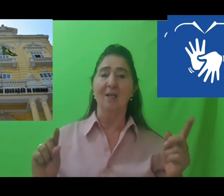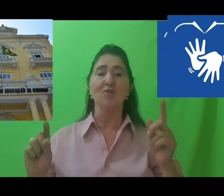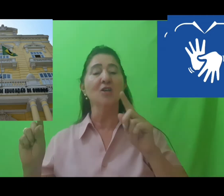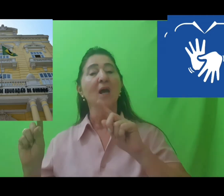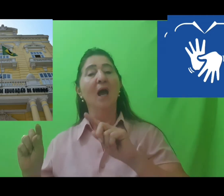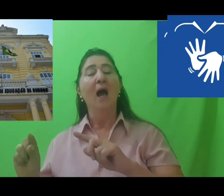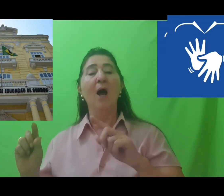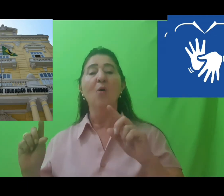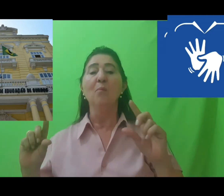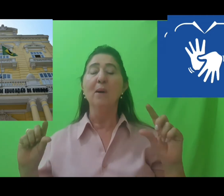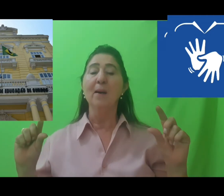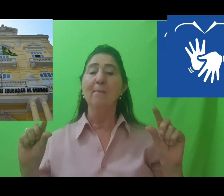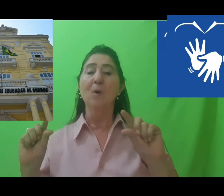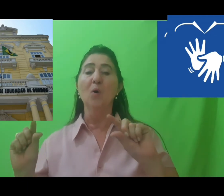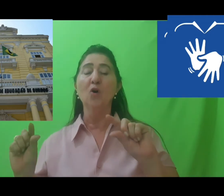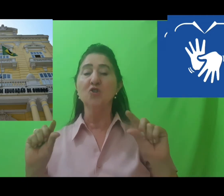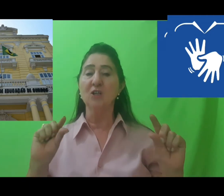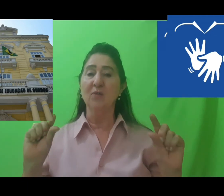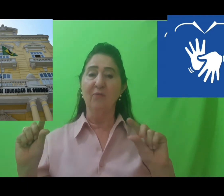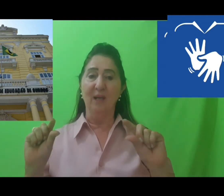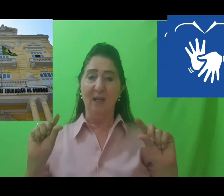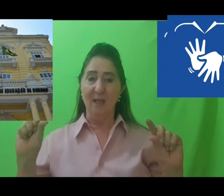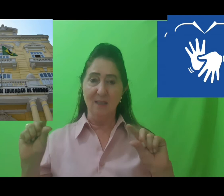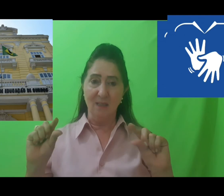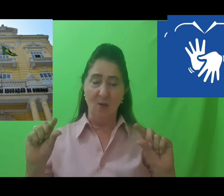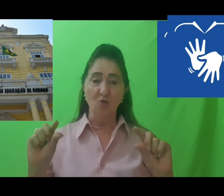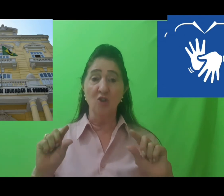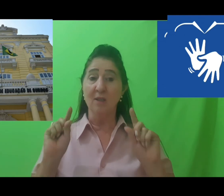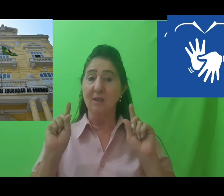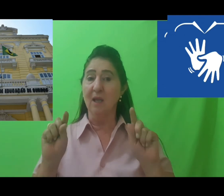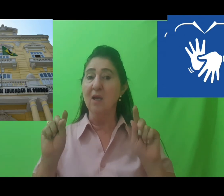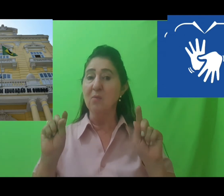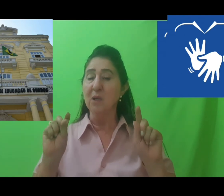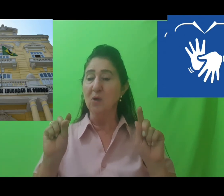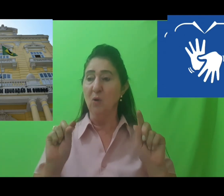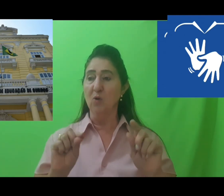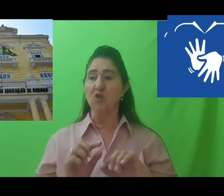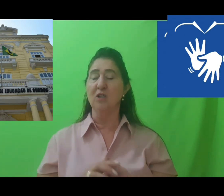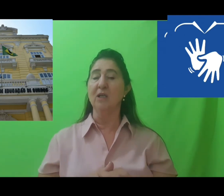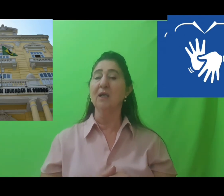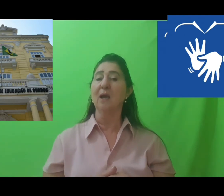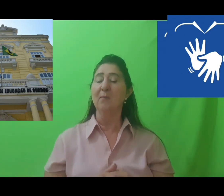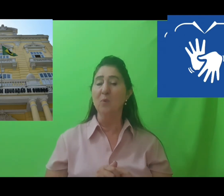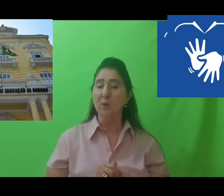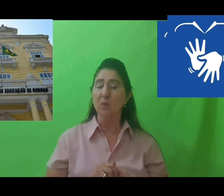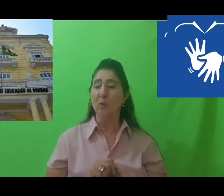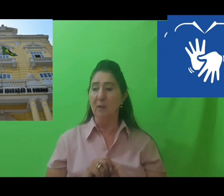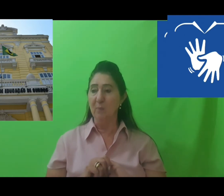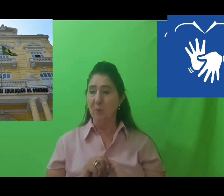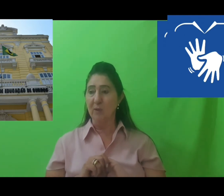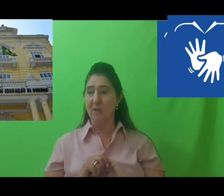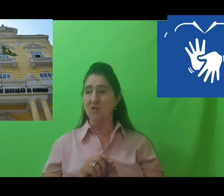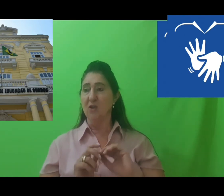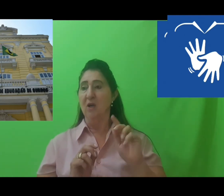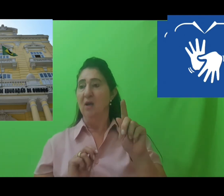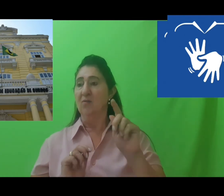1987 há uma modificação de terminologia que é muito importante